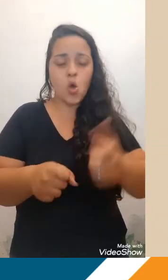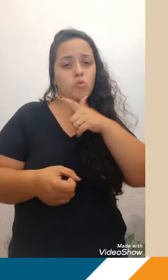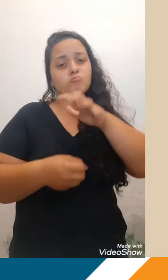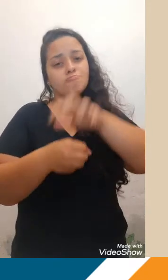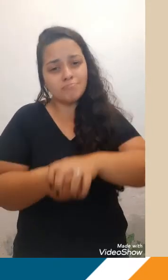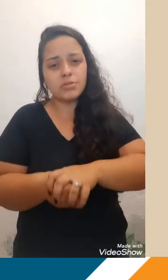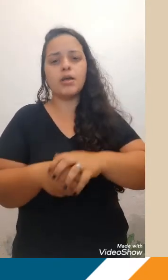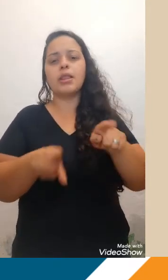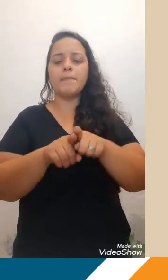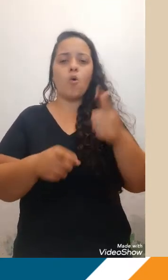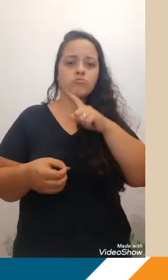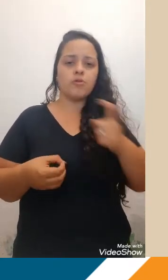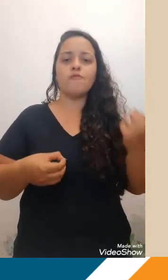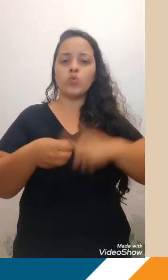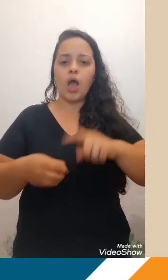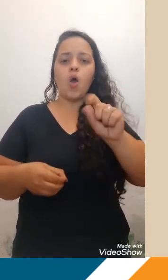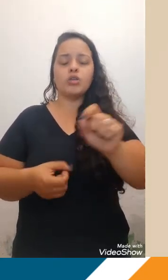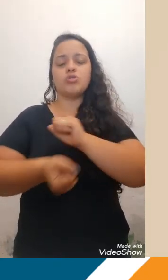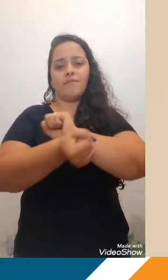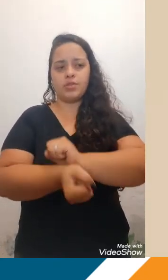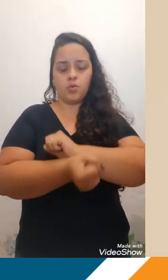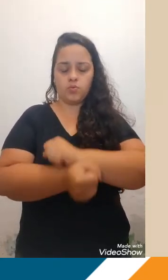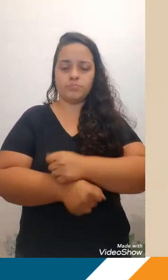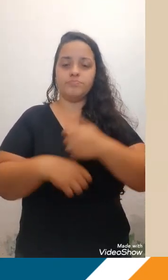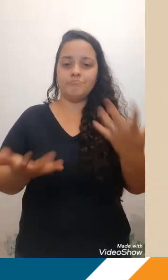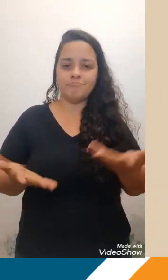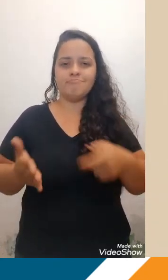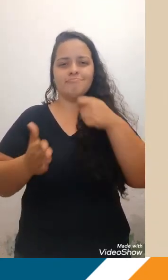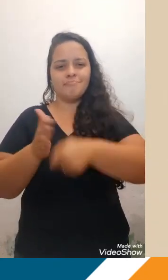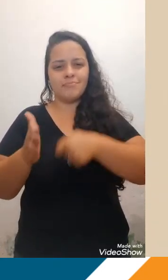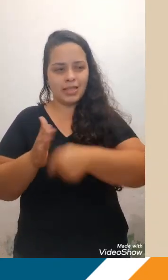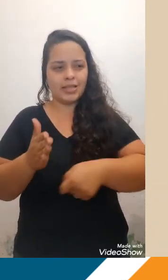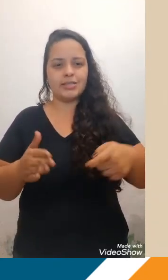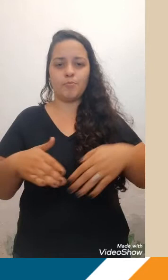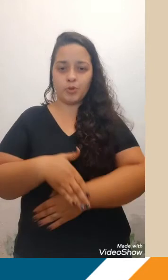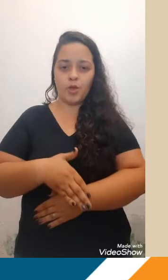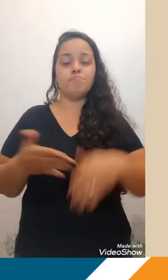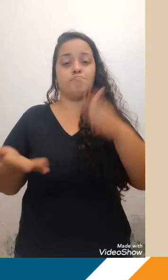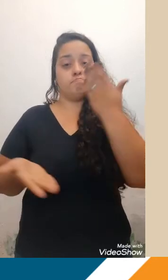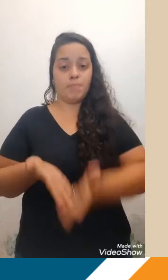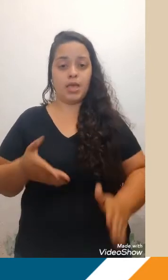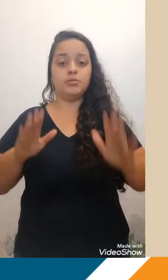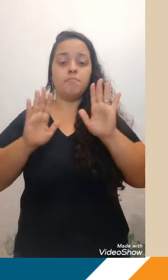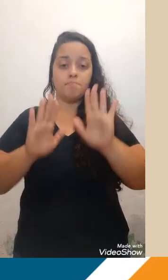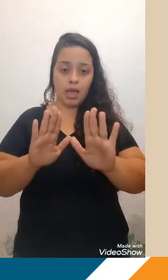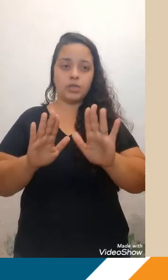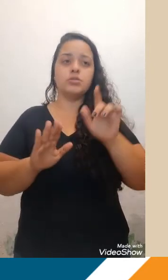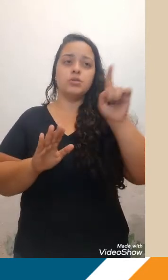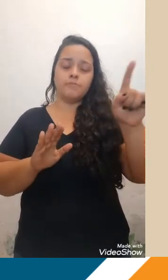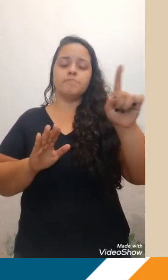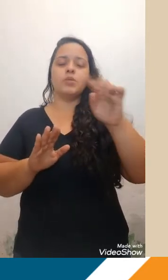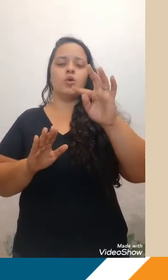recolonizar e restabelecer a escravidão. Nesta empreitada, Napoleão fracassa, porém Toussaint